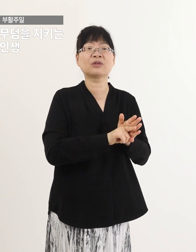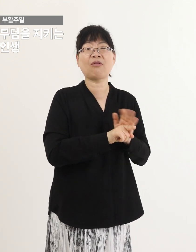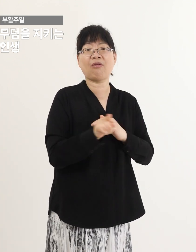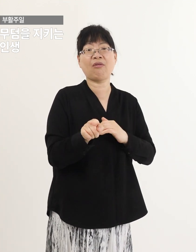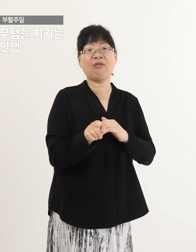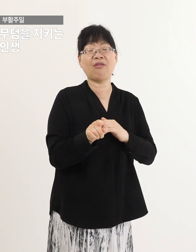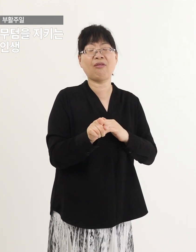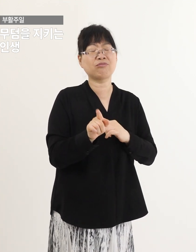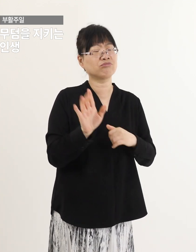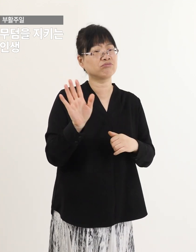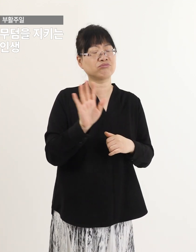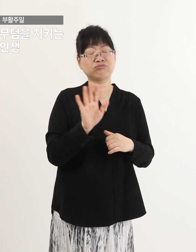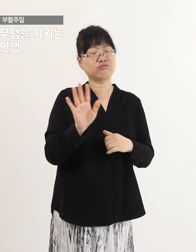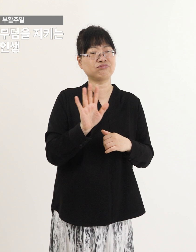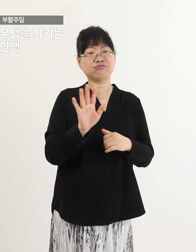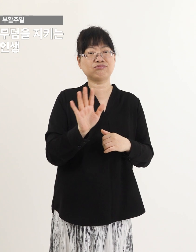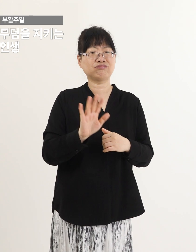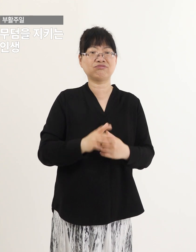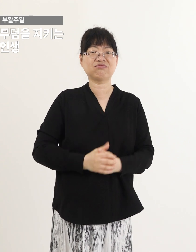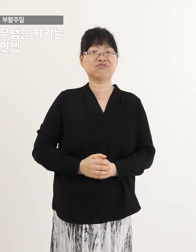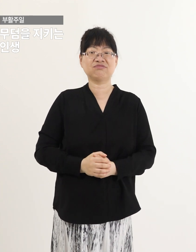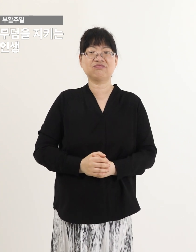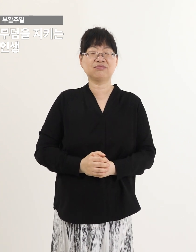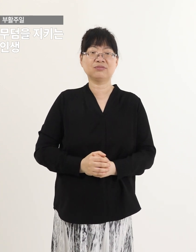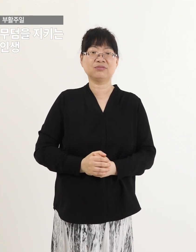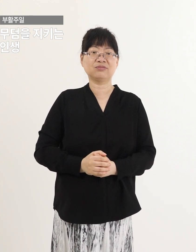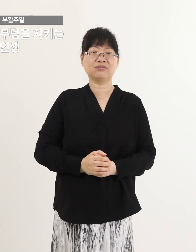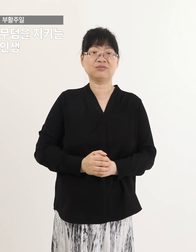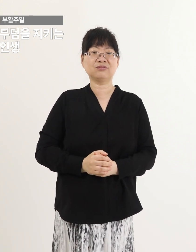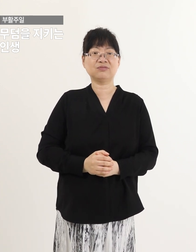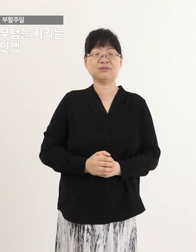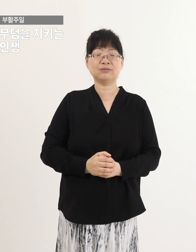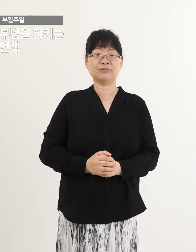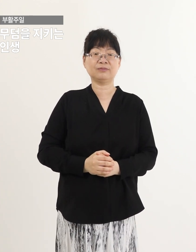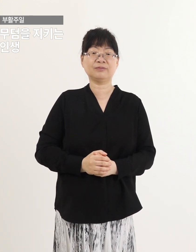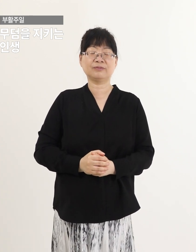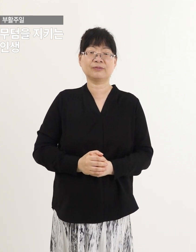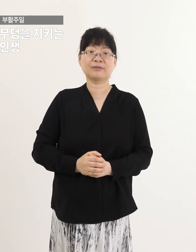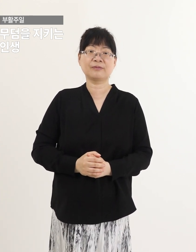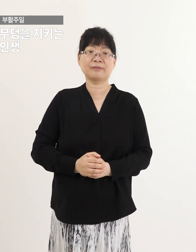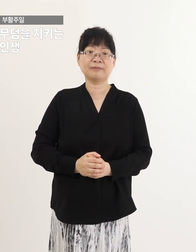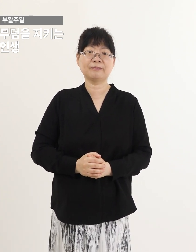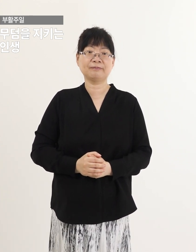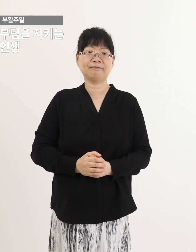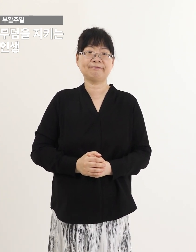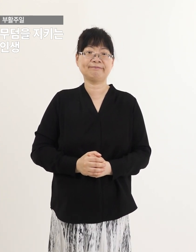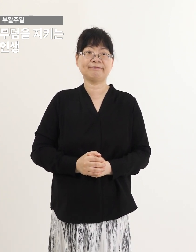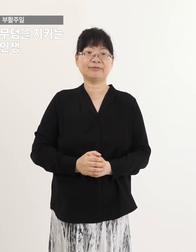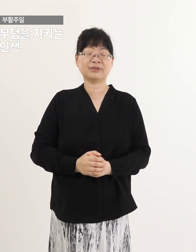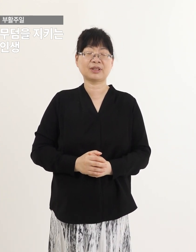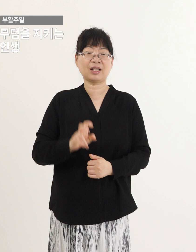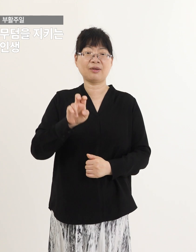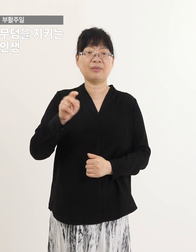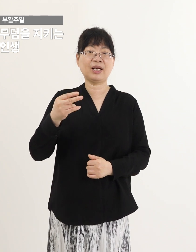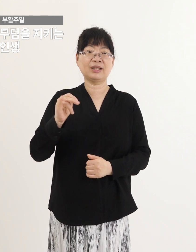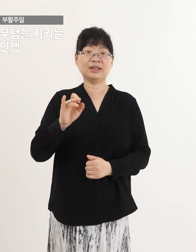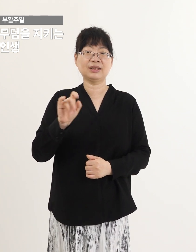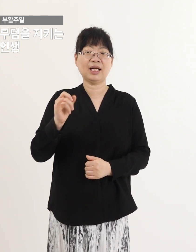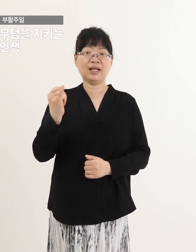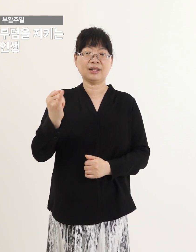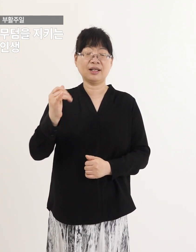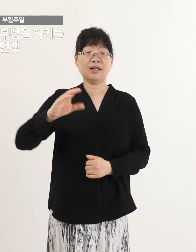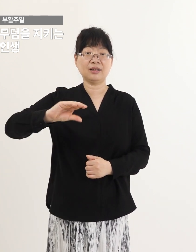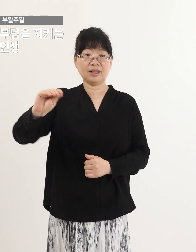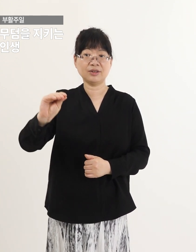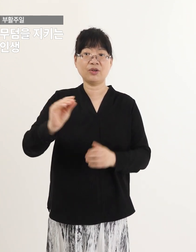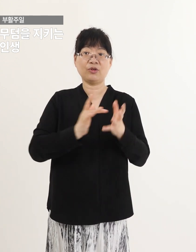있게 그러니 신뢰하고 믿겠습니까? 마리아가 가서